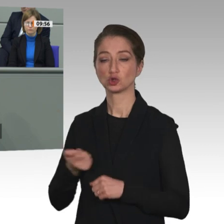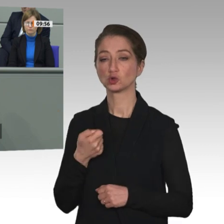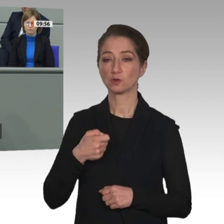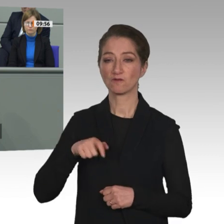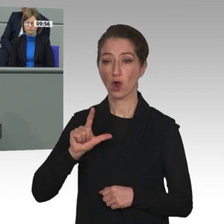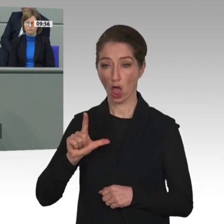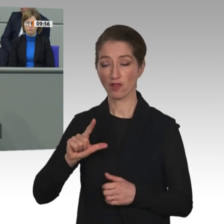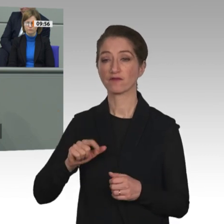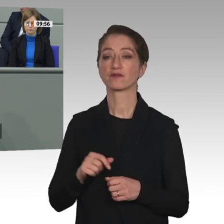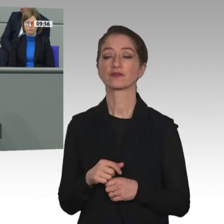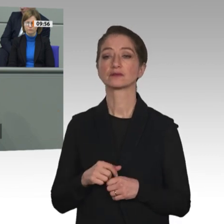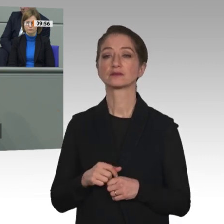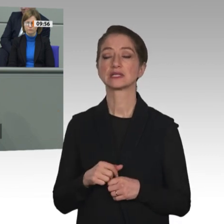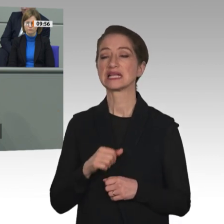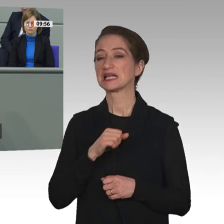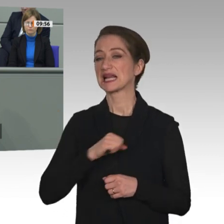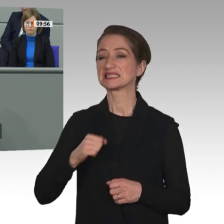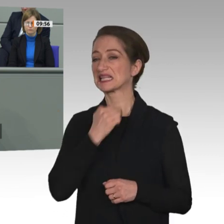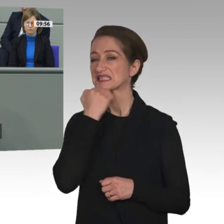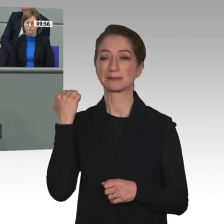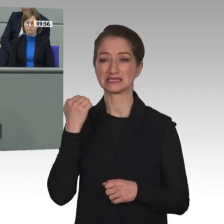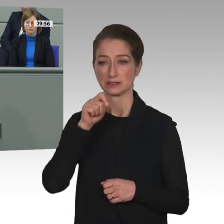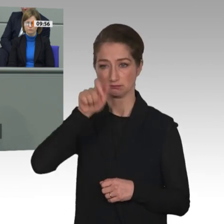mutmaßliche Rechtsextremisten verhaftet haben,